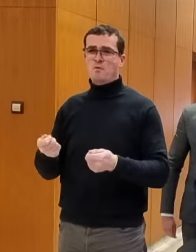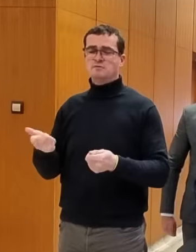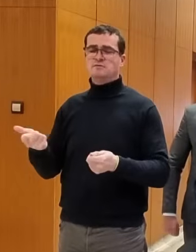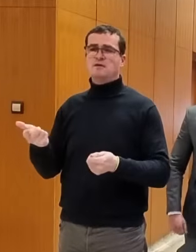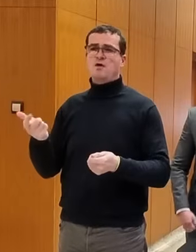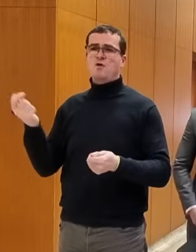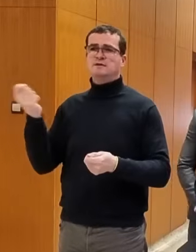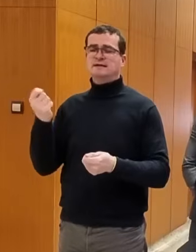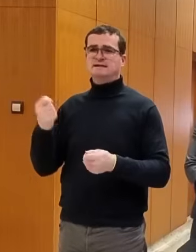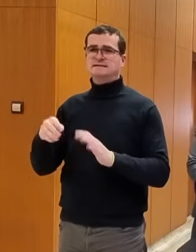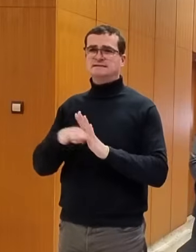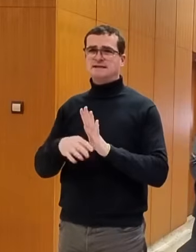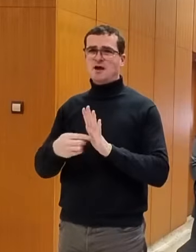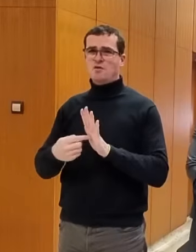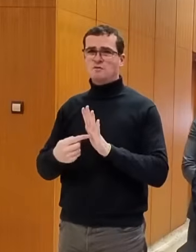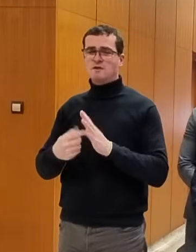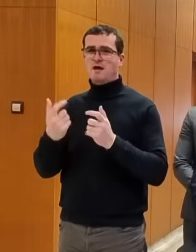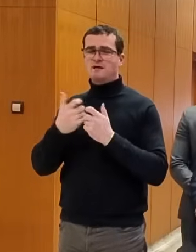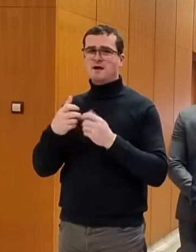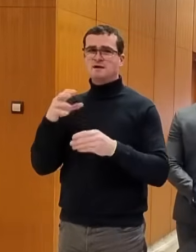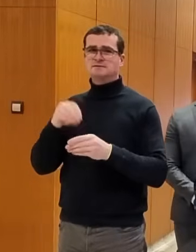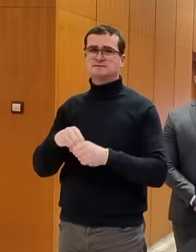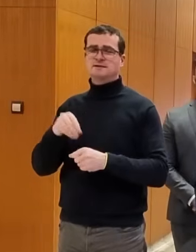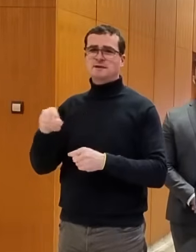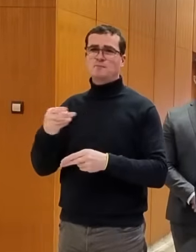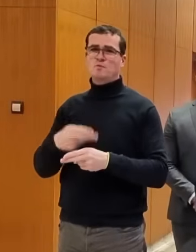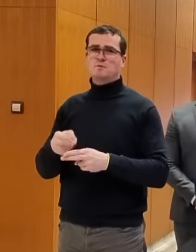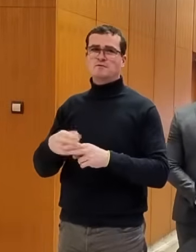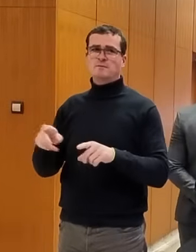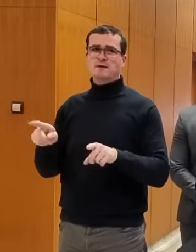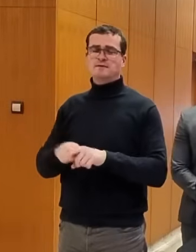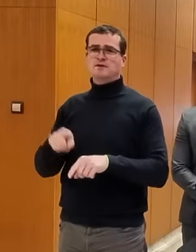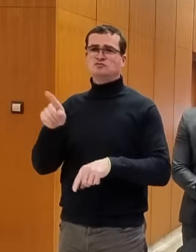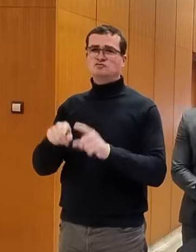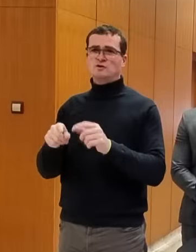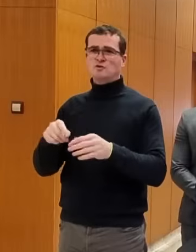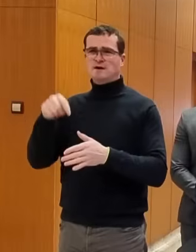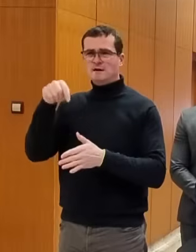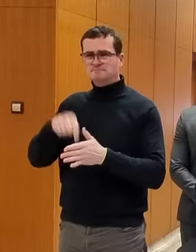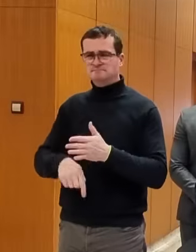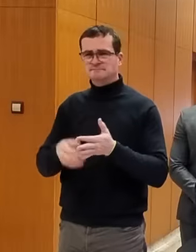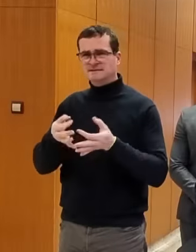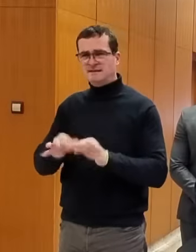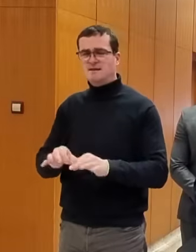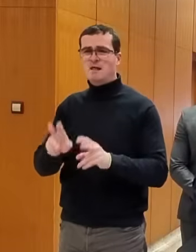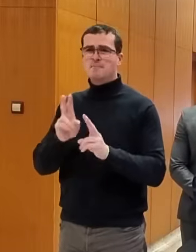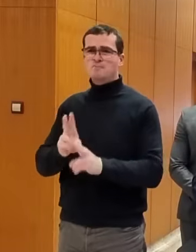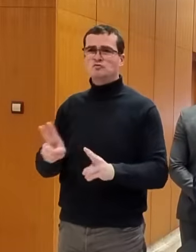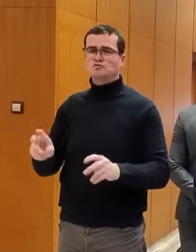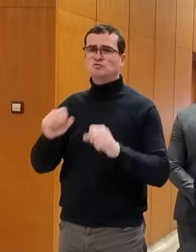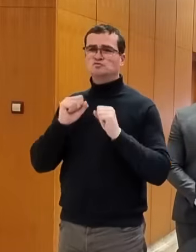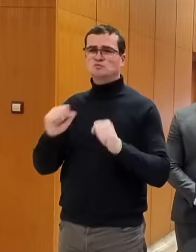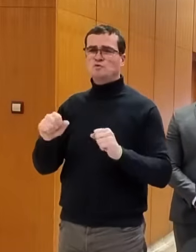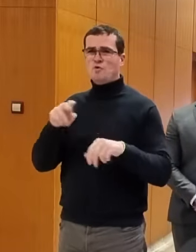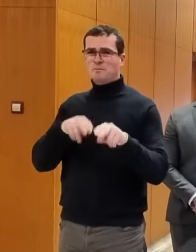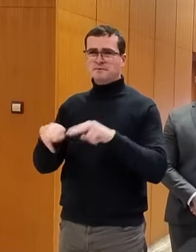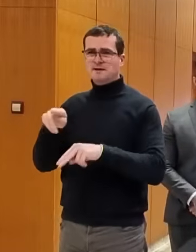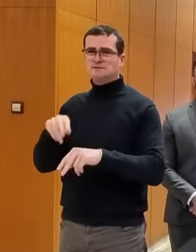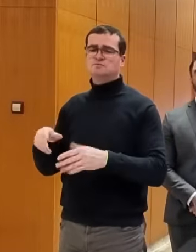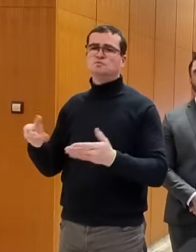alebo trestného zákona. Samozrejme, ešte tam upravujeme niektoré detaily z hľadiska možnosti súdneho